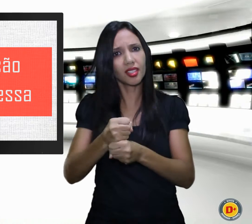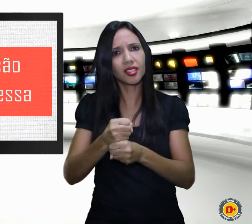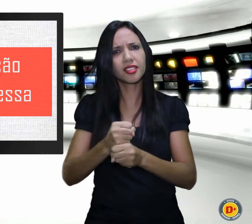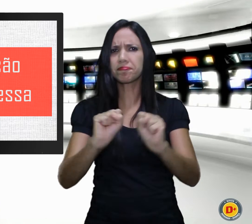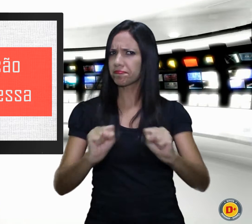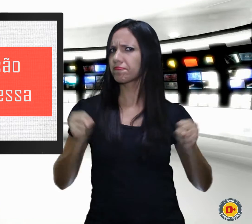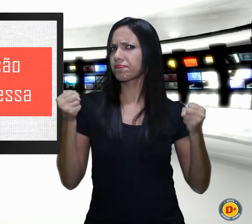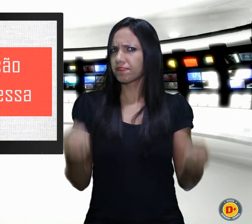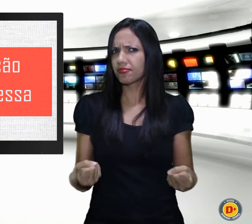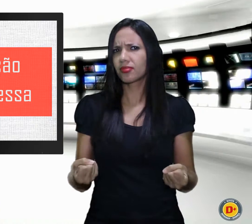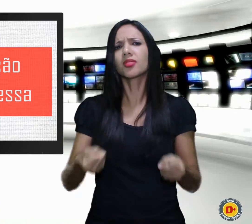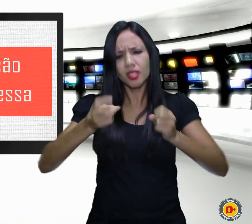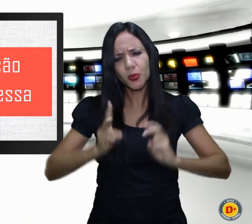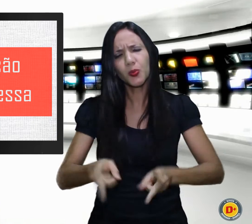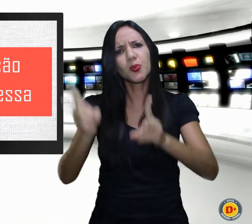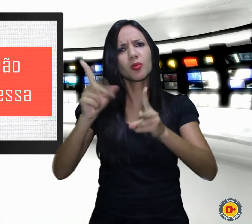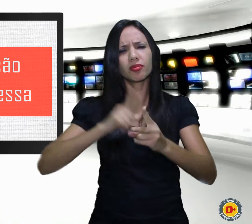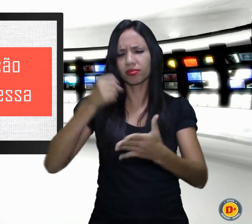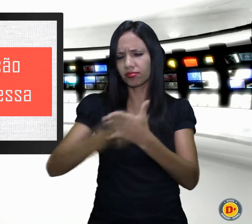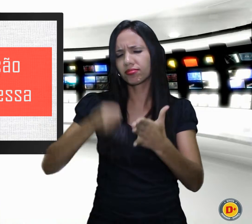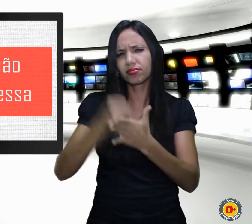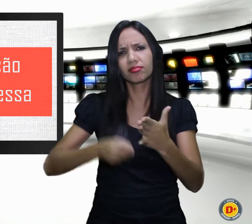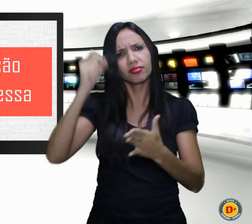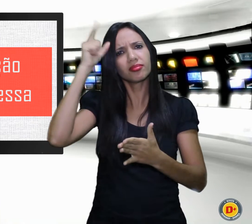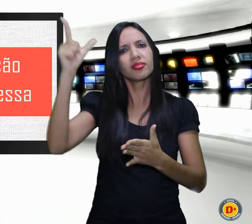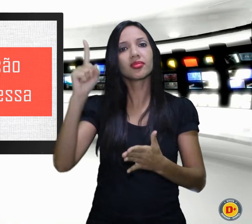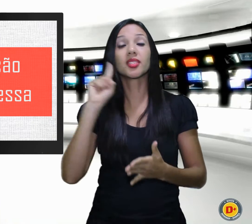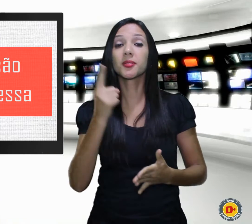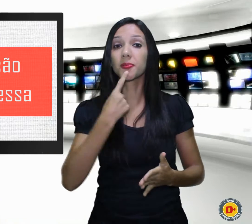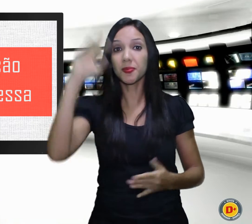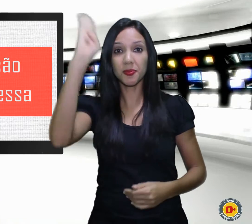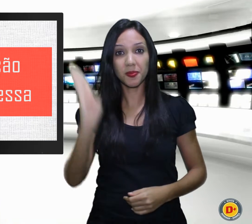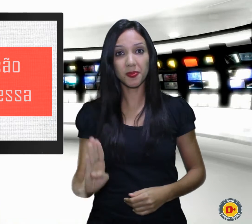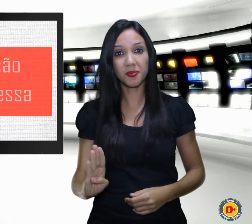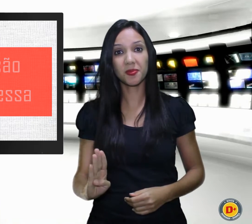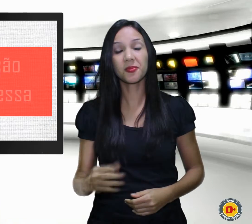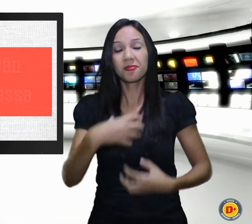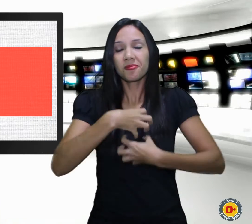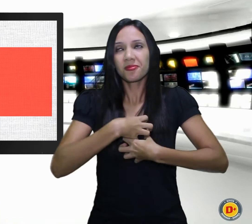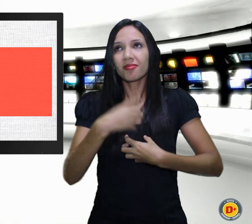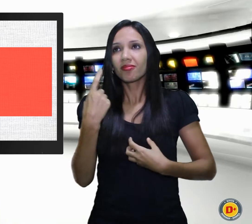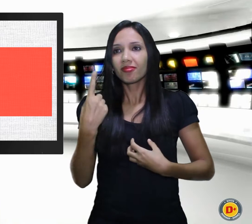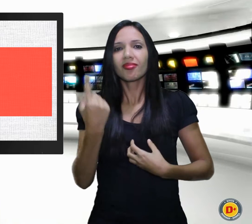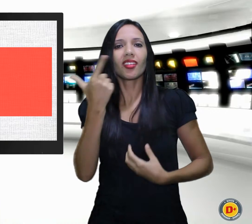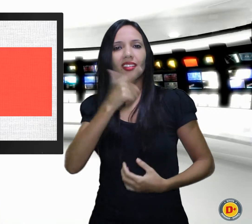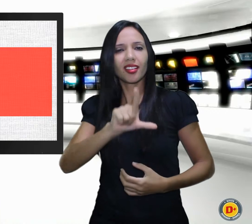Defendi que a continuidade da luta pelas comunidades surdas brasileiras é a única forma de se garantir o cumprimento dos seus